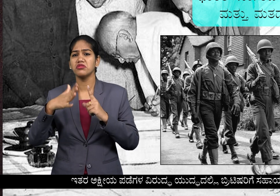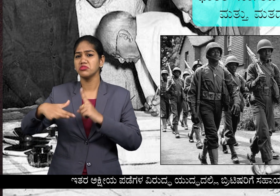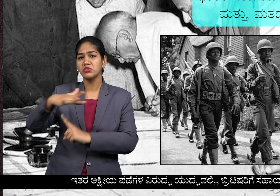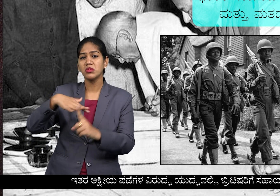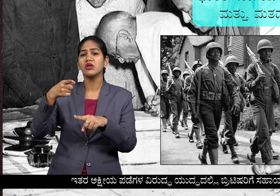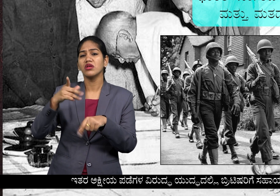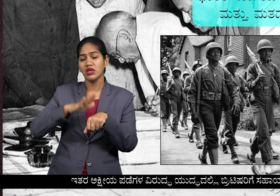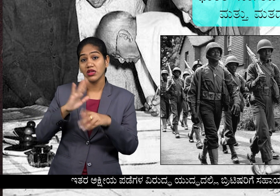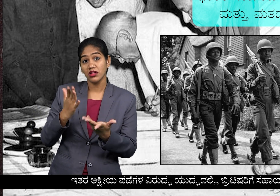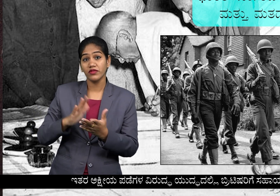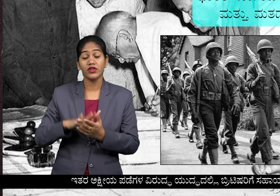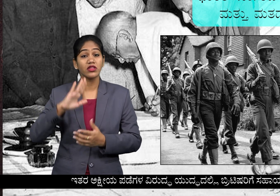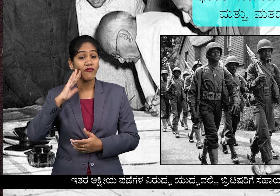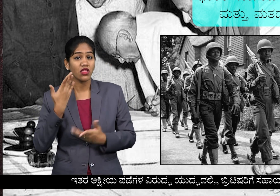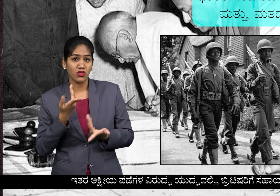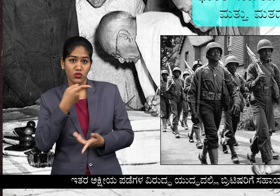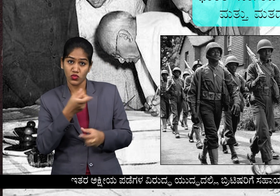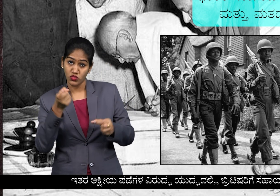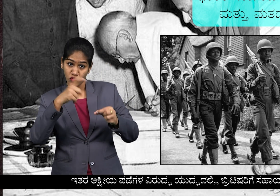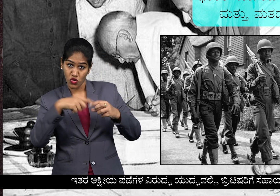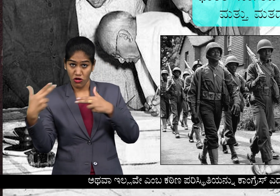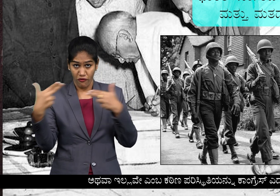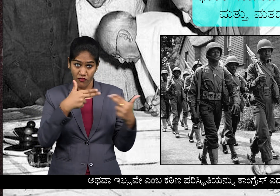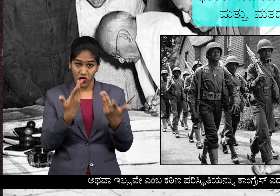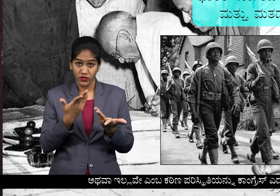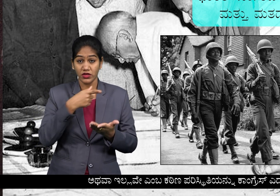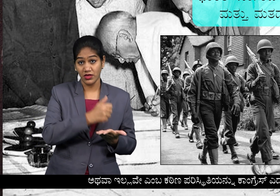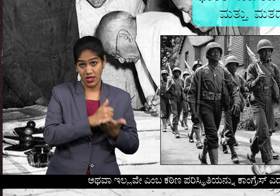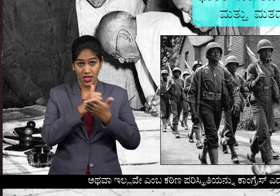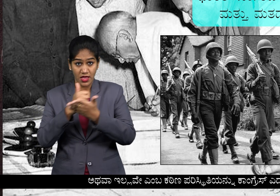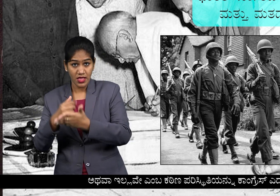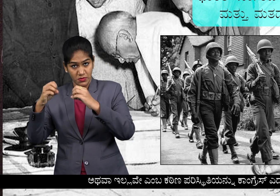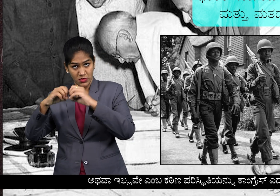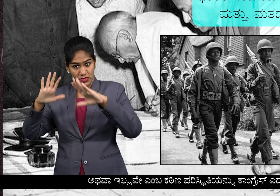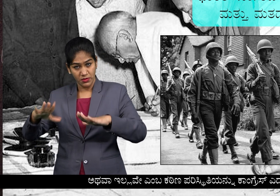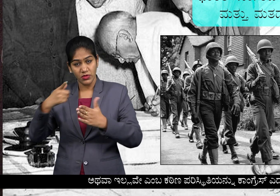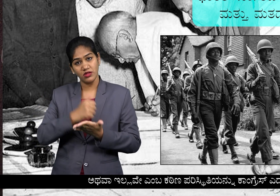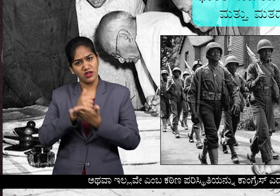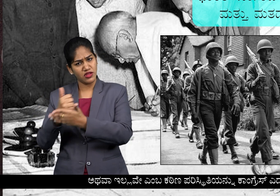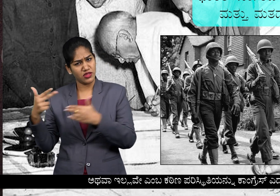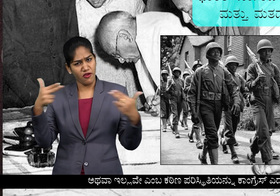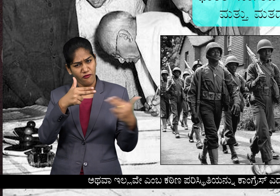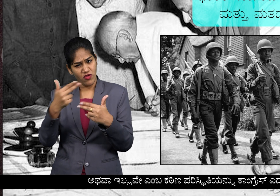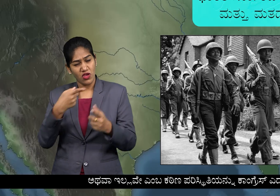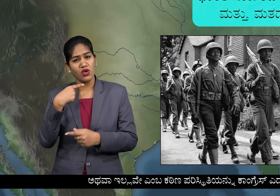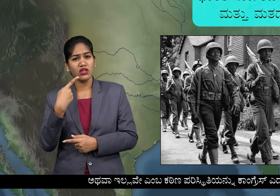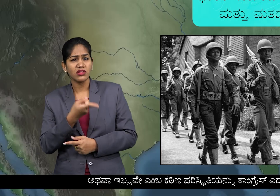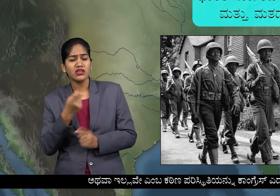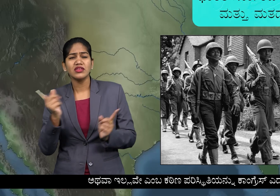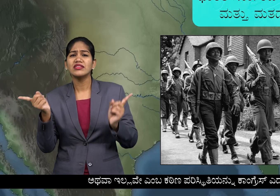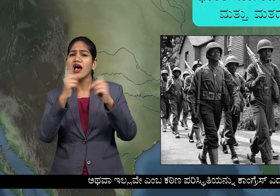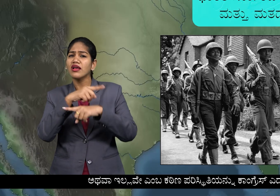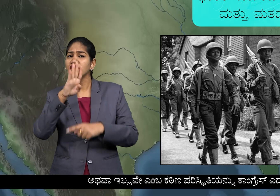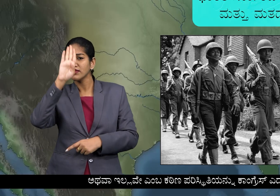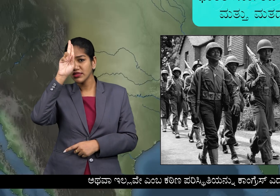ವಿರುದ್ಧ ಯುದ್ಧದಲ್ಲಿ ಬ್ರಿಟಿಷರಿಗೆ ಸಹಾಯ ಮಾಡಬೇಕೇ ಅಥವಾ ಇಲ್ಲವೇ ಎಂಬ ಕಠಿಣ ಪರಿಸ್ಥಿತಿಯನ್ನು ಕಾಂಗ್ರೆಸ್